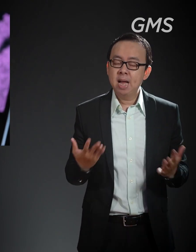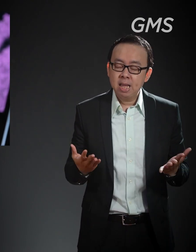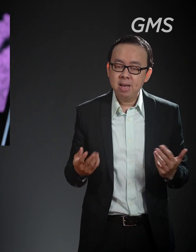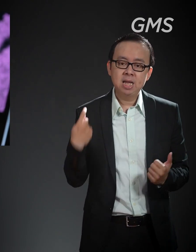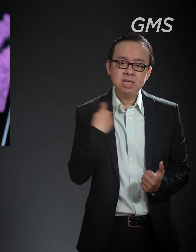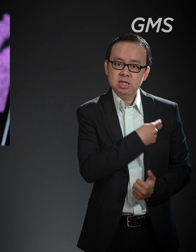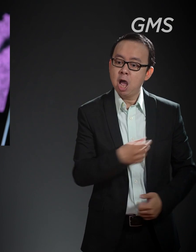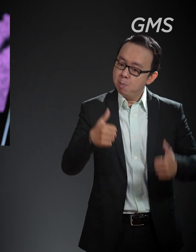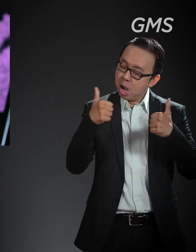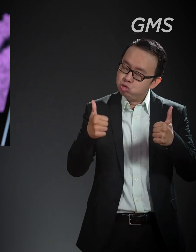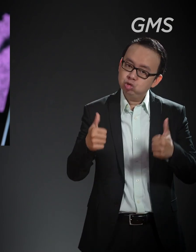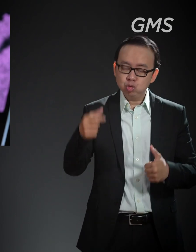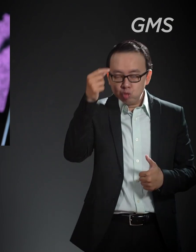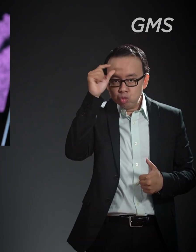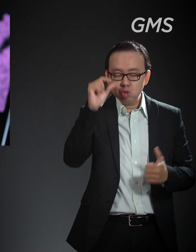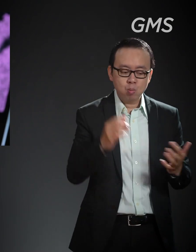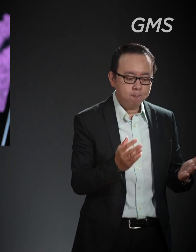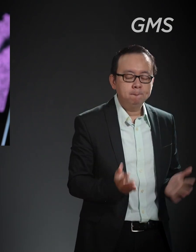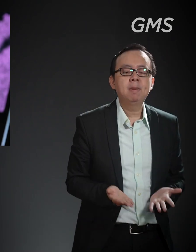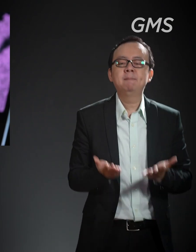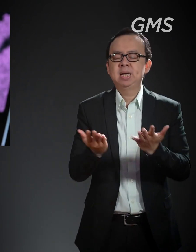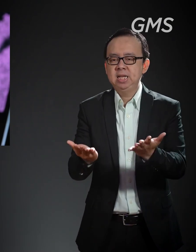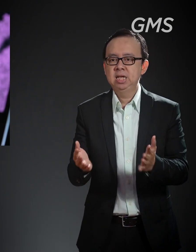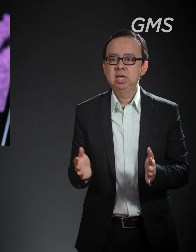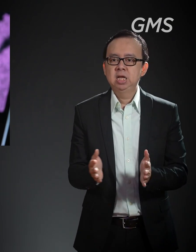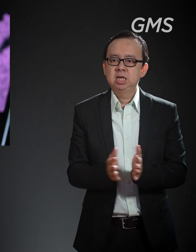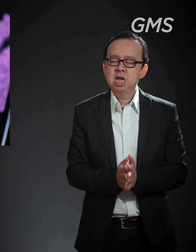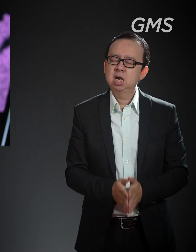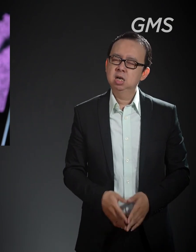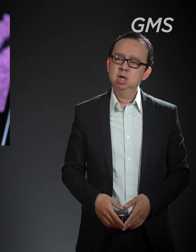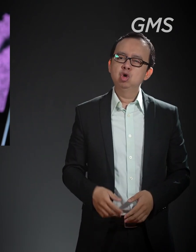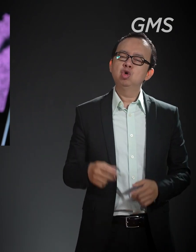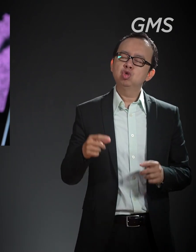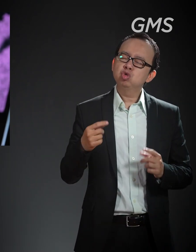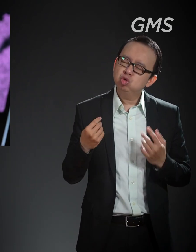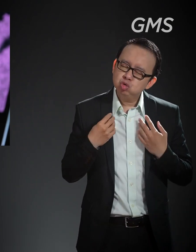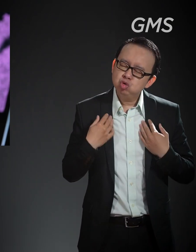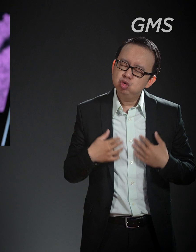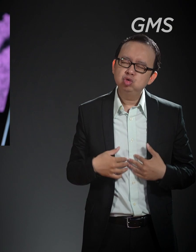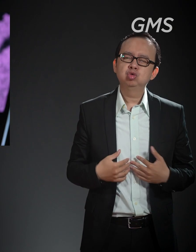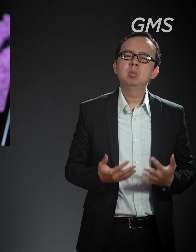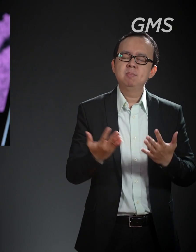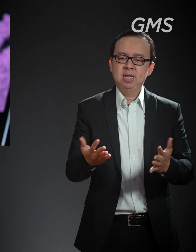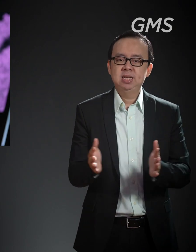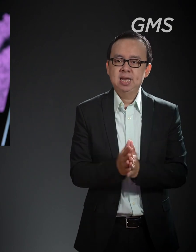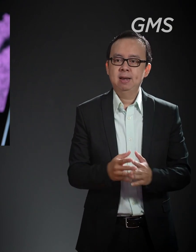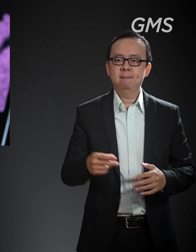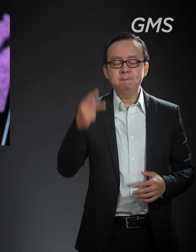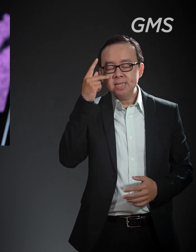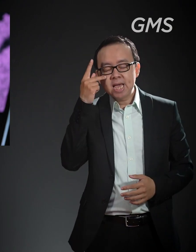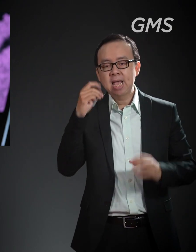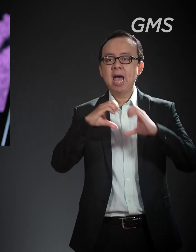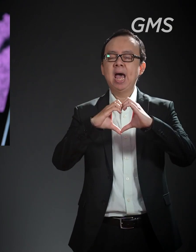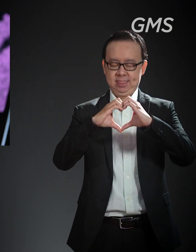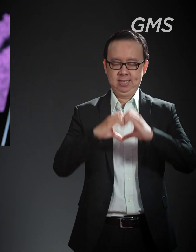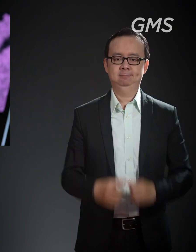memberi. Kita bisa tulus, sungguh-sungguh, bisa komitmen, dan bisa jaga hati. Bapak, Ibu,